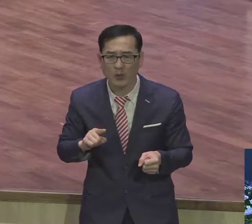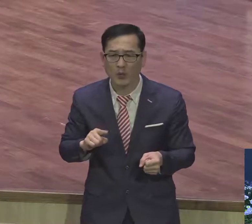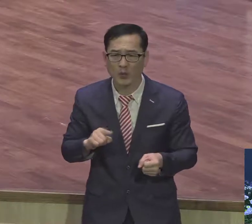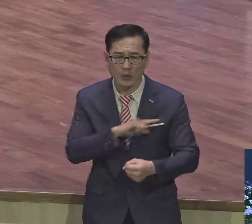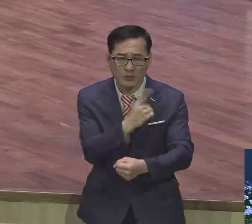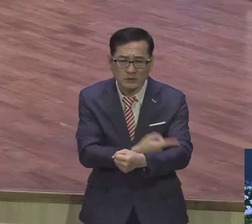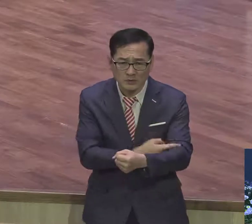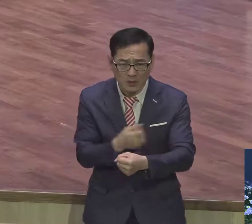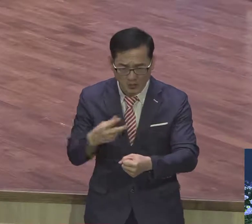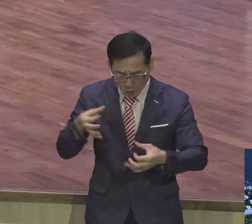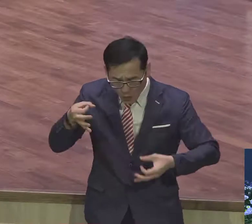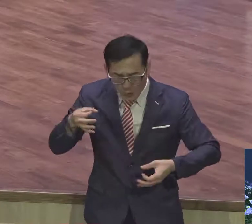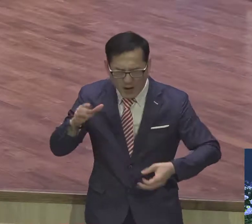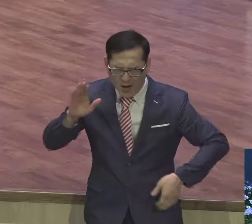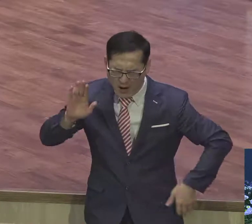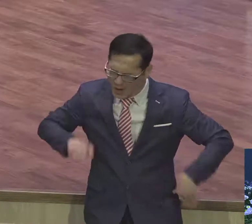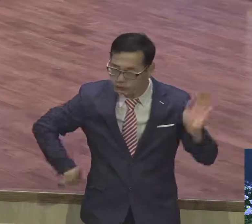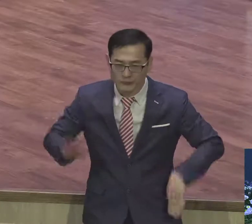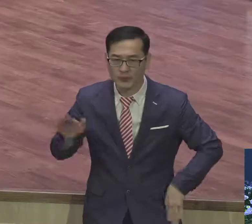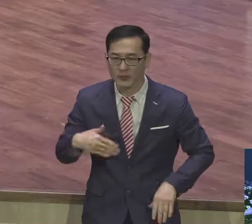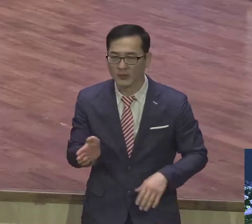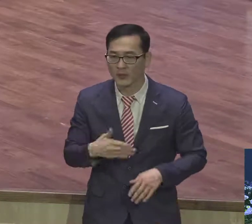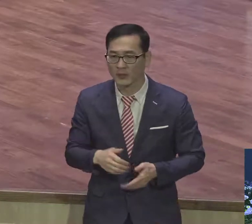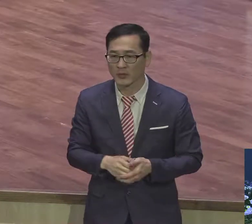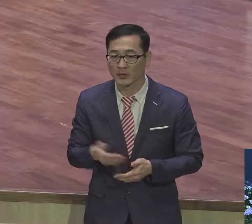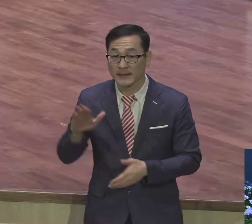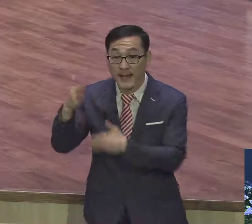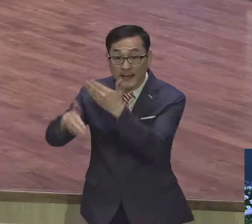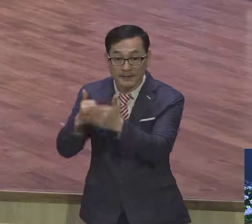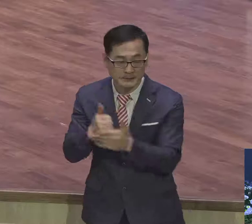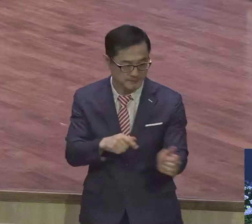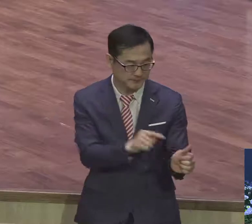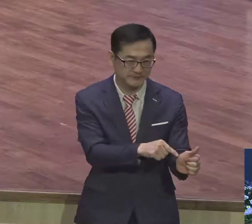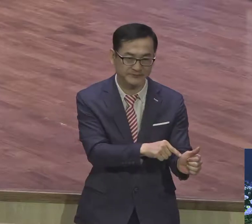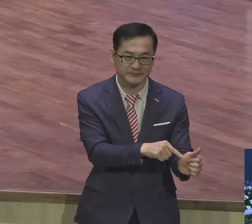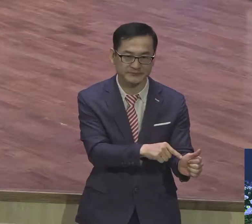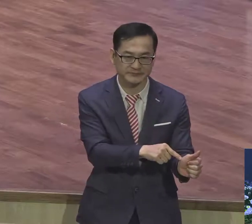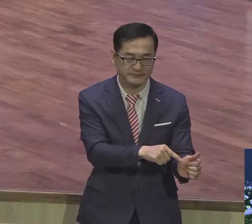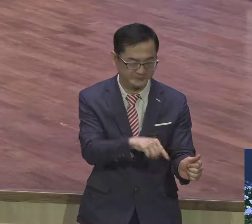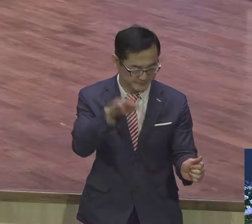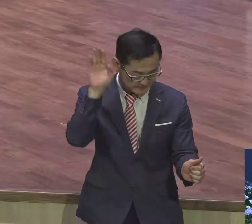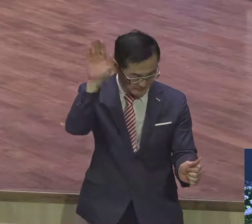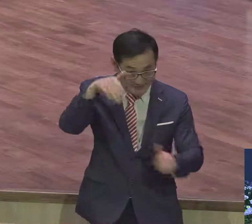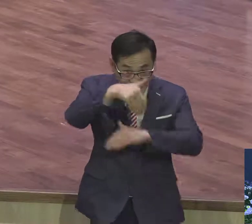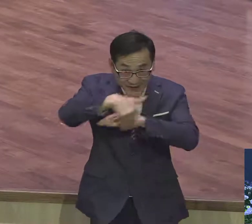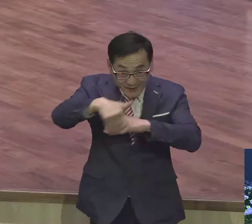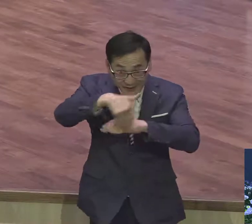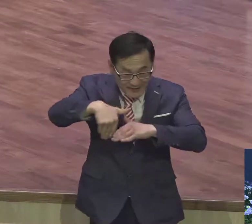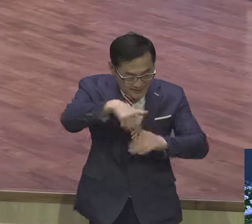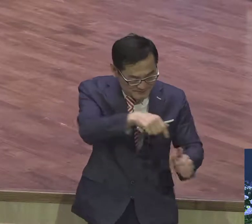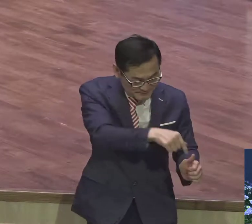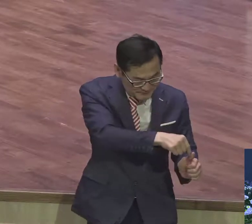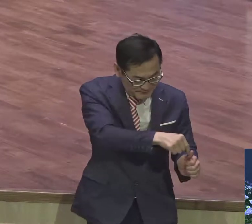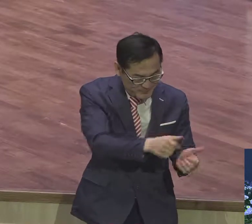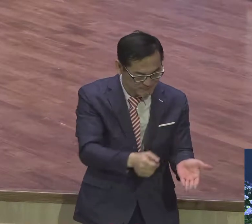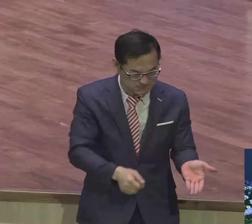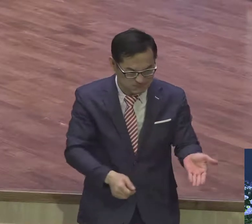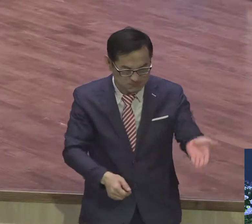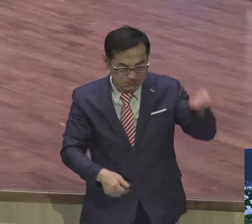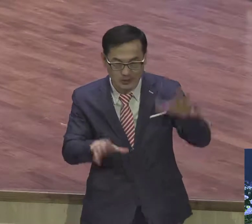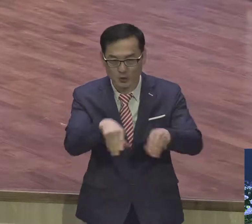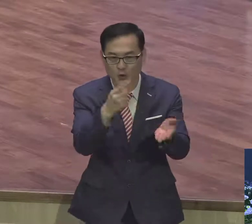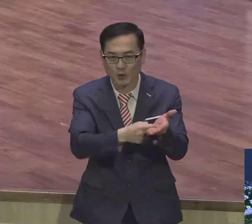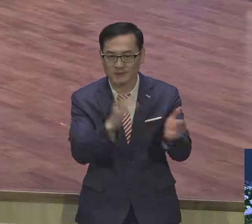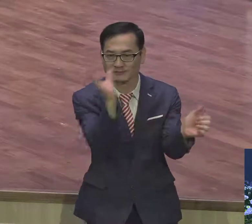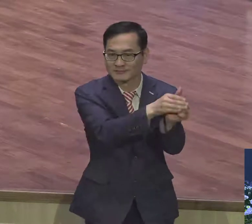아무것도 없는데 하나님 뭐요? 인생 작품 만들어버려. 총리로 만들어버려. 하나님 만드신다. 하나님 만드신다.